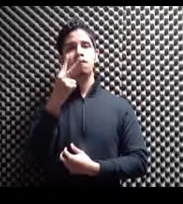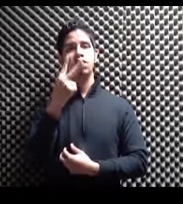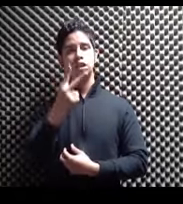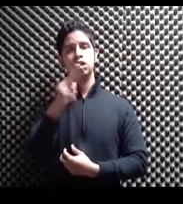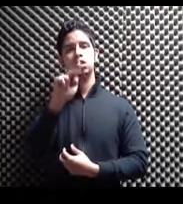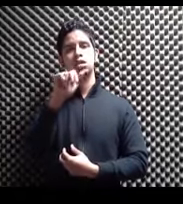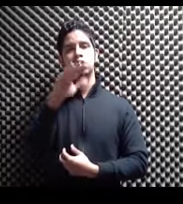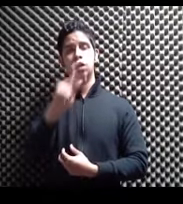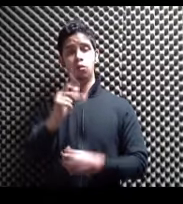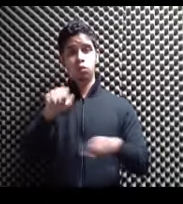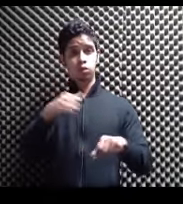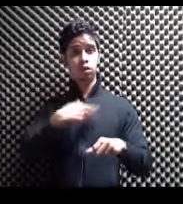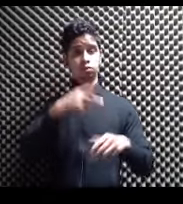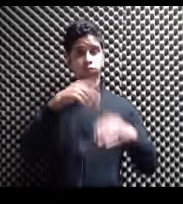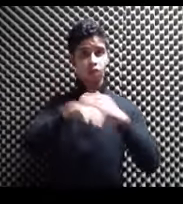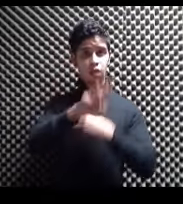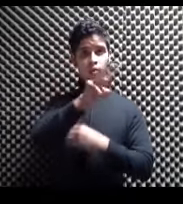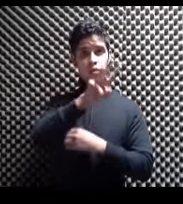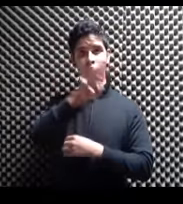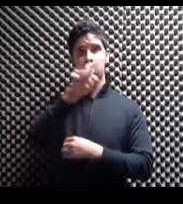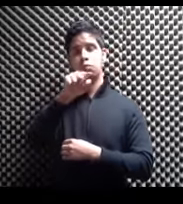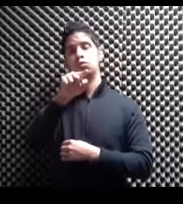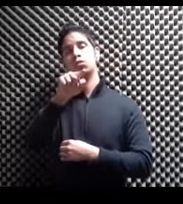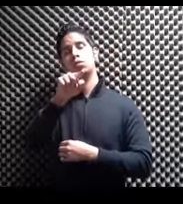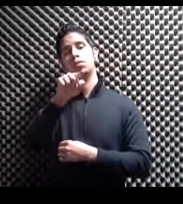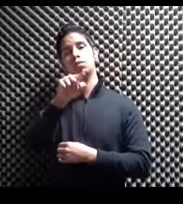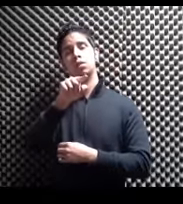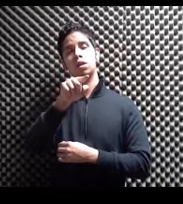Javier, punto rescátame NOC.